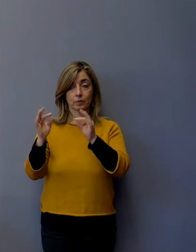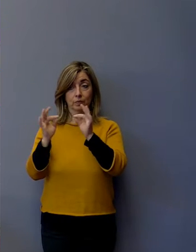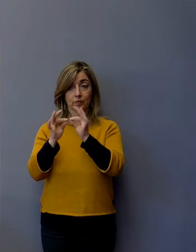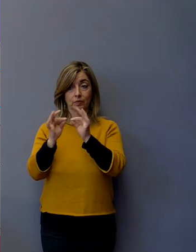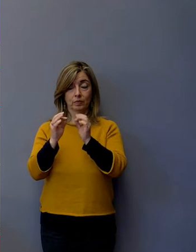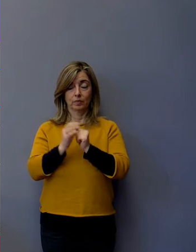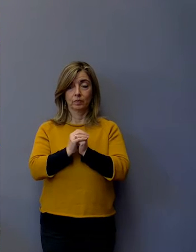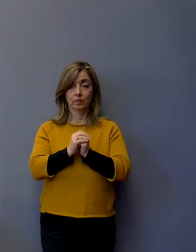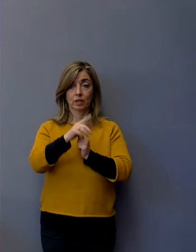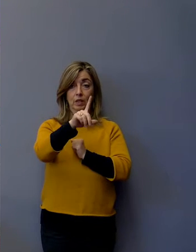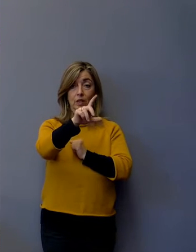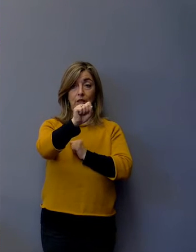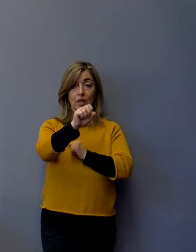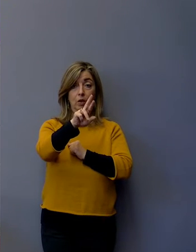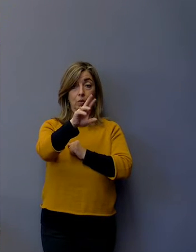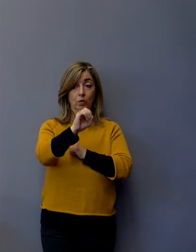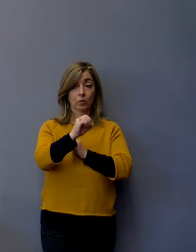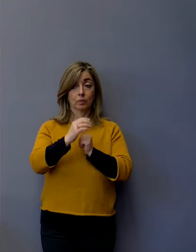consigliera laura